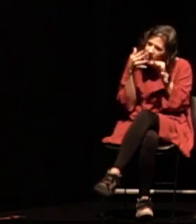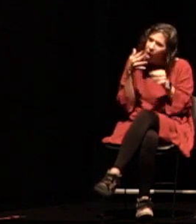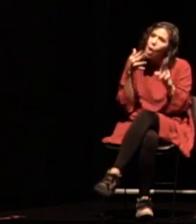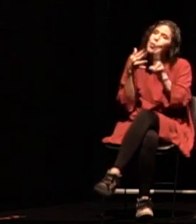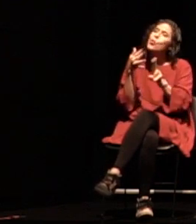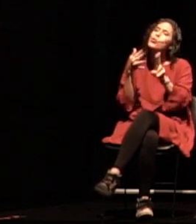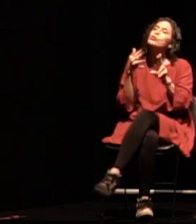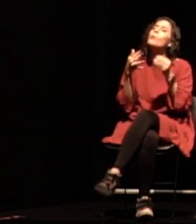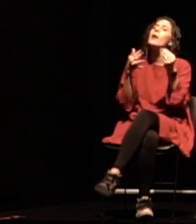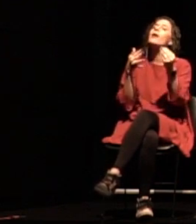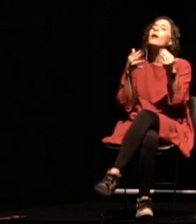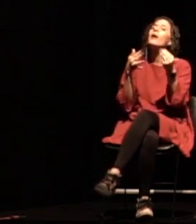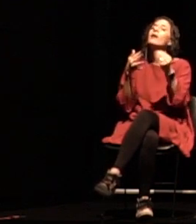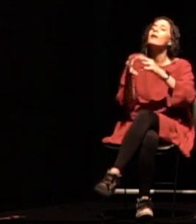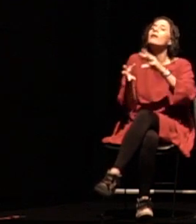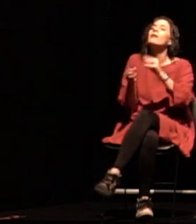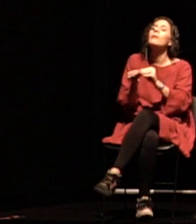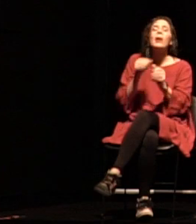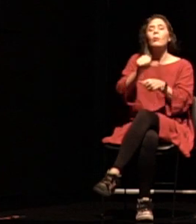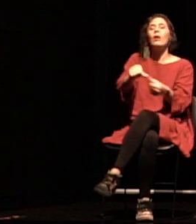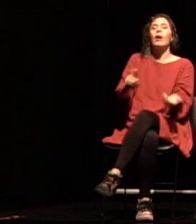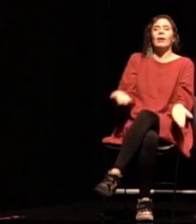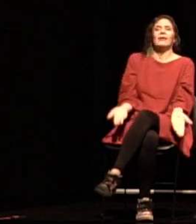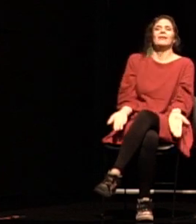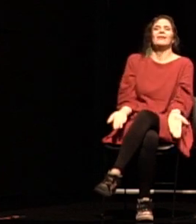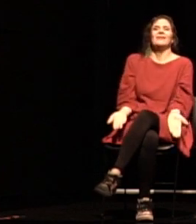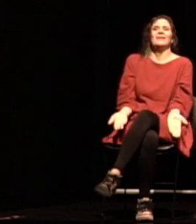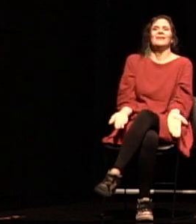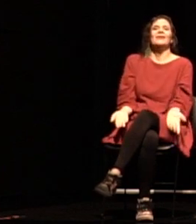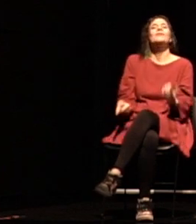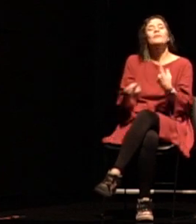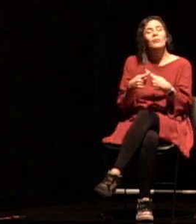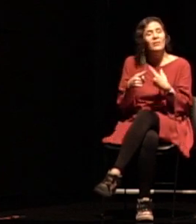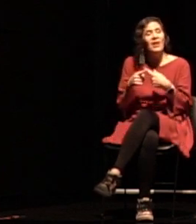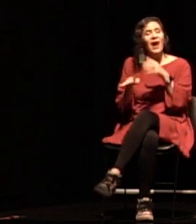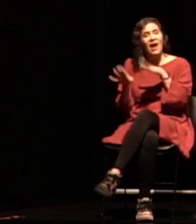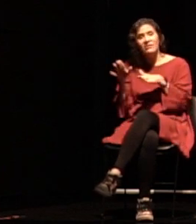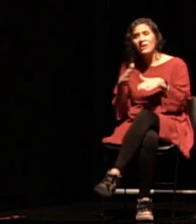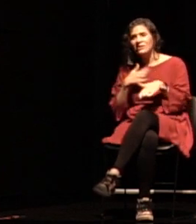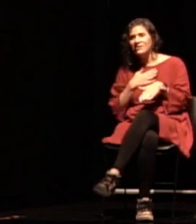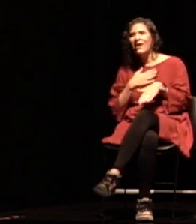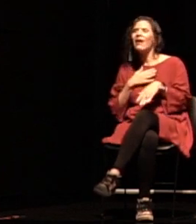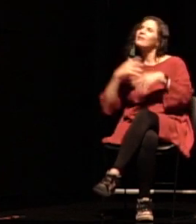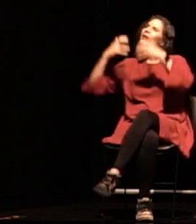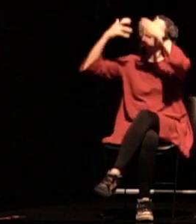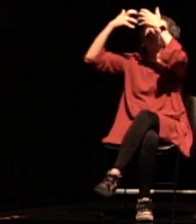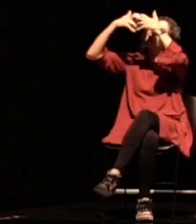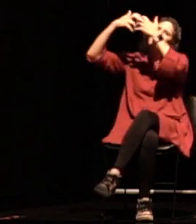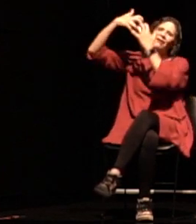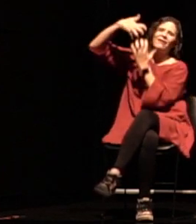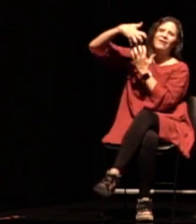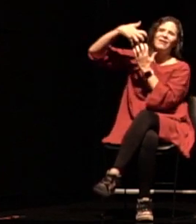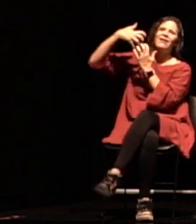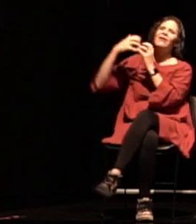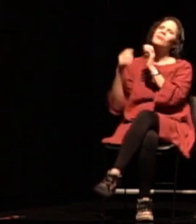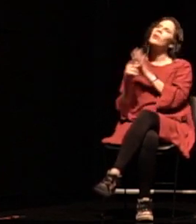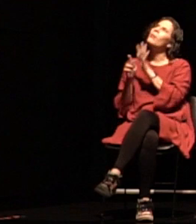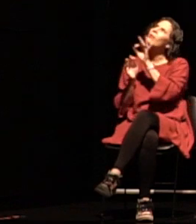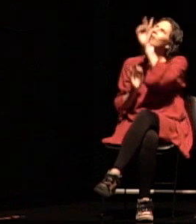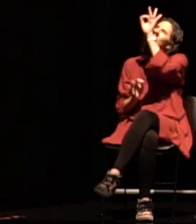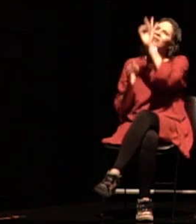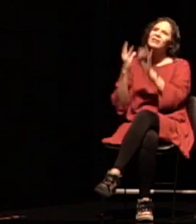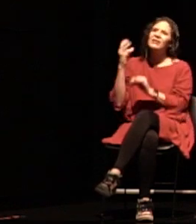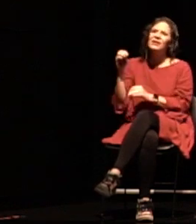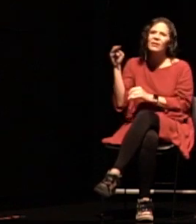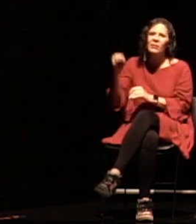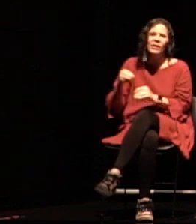quê? Só encerrando, para mudar. Porque, às vezes, mesmo é a traquitana lá de 30 metros na documenta, não sei o quê, eu falo,